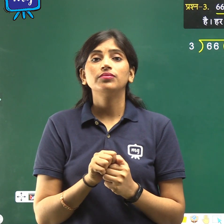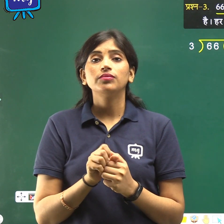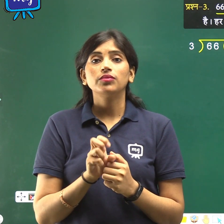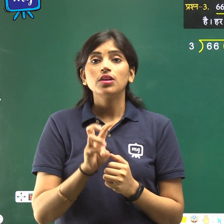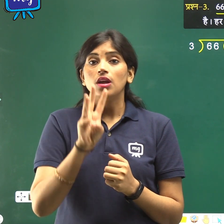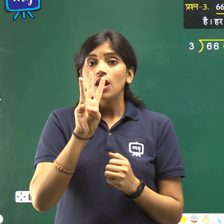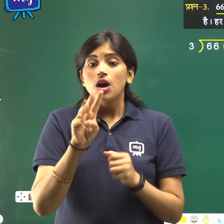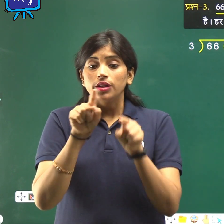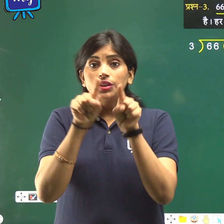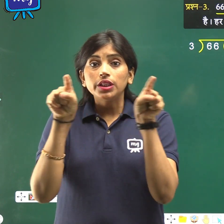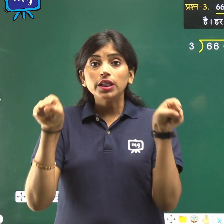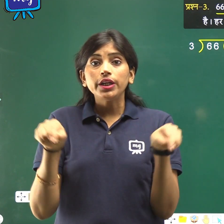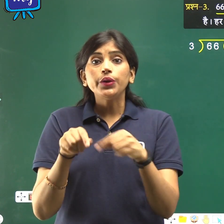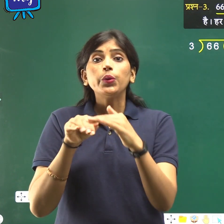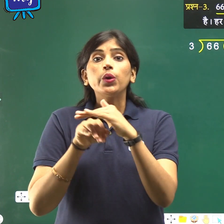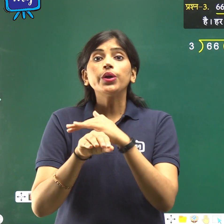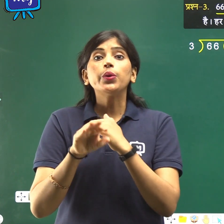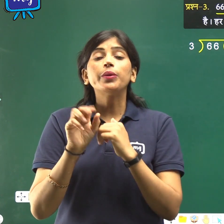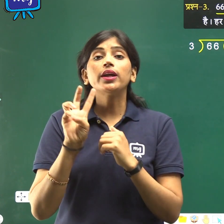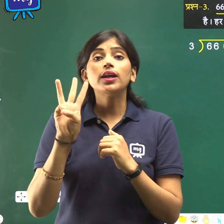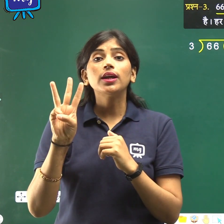3 टोकरियों में